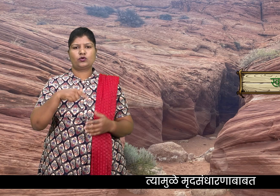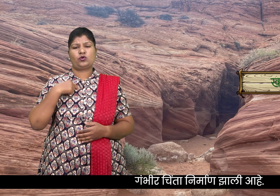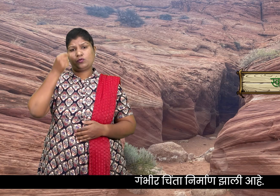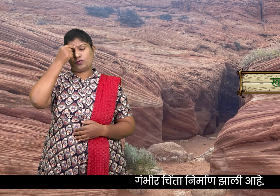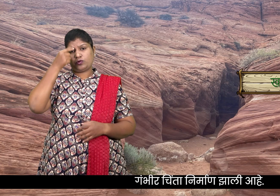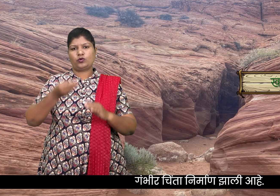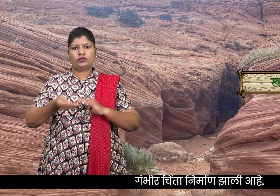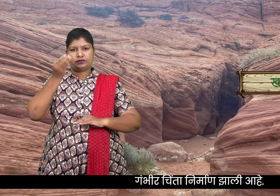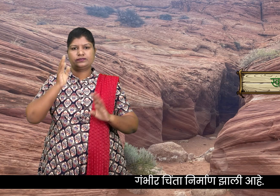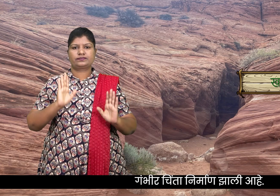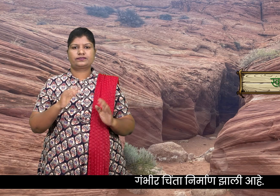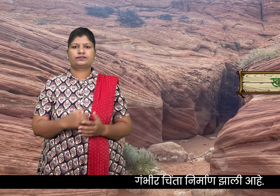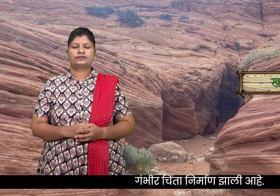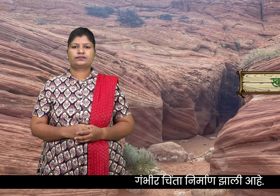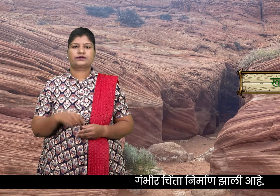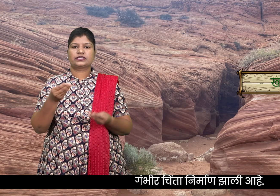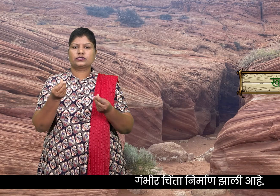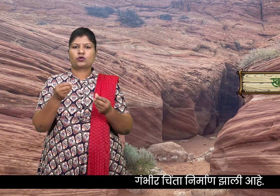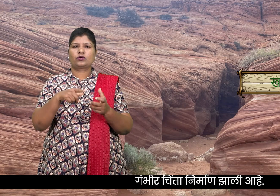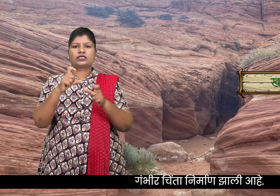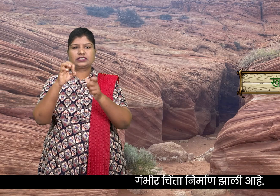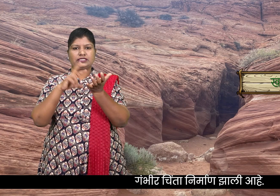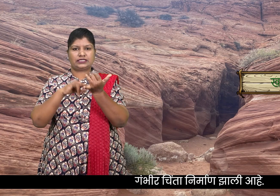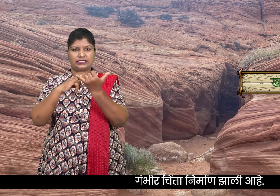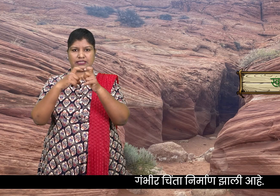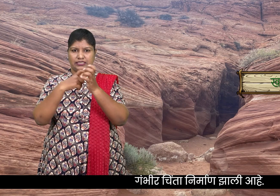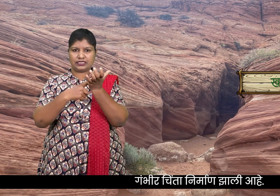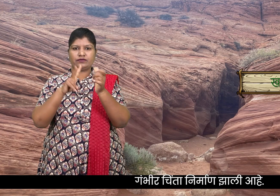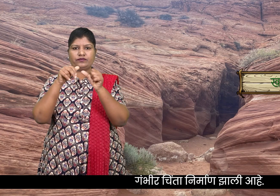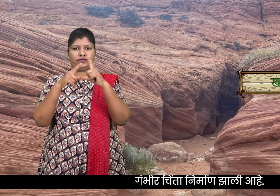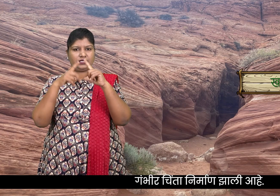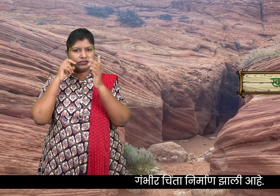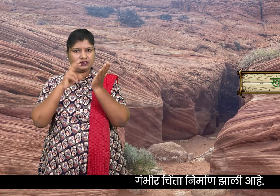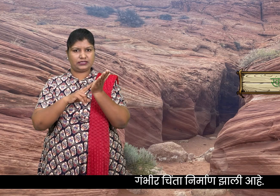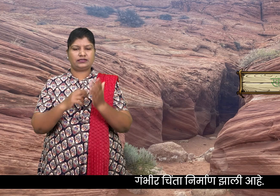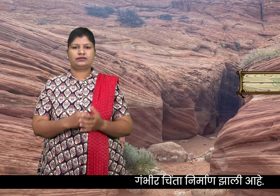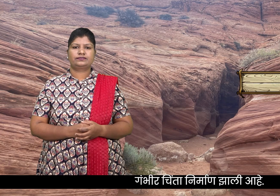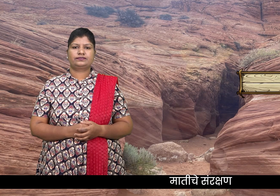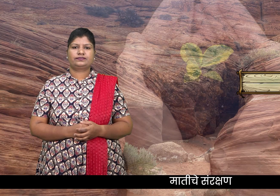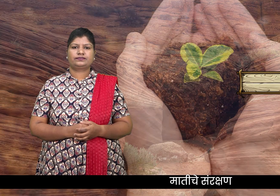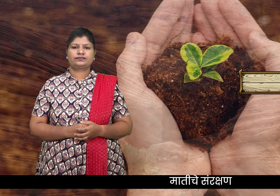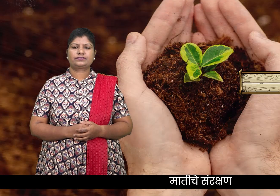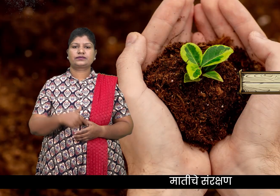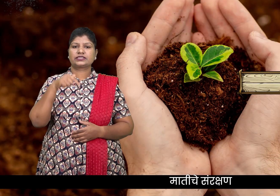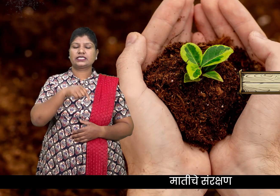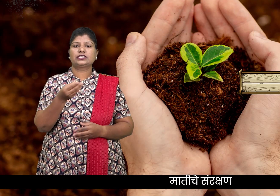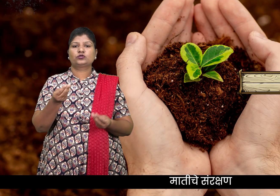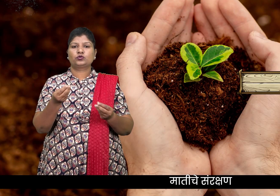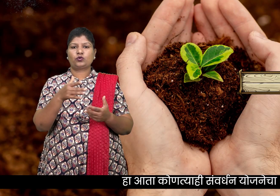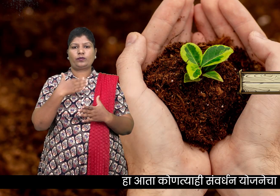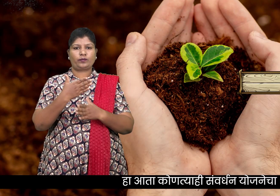गंभीर चिंता निर्माण झाली आहे। मातीचे